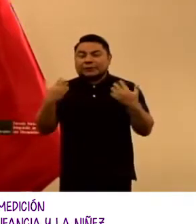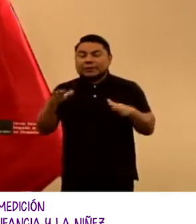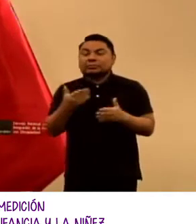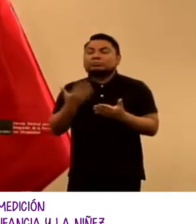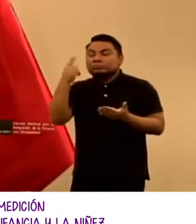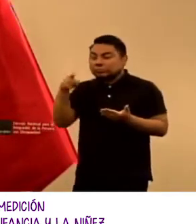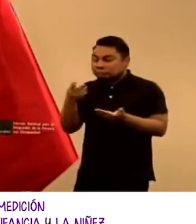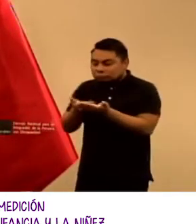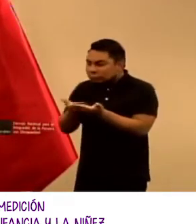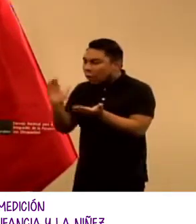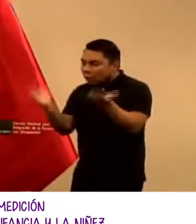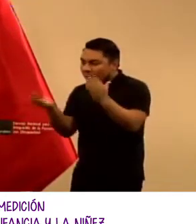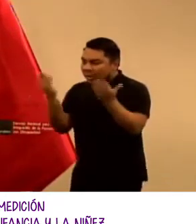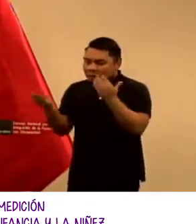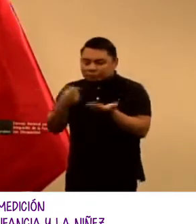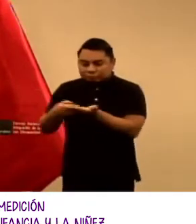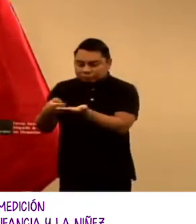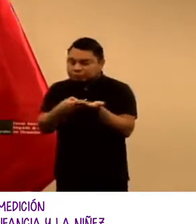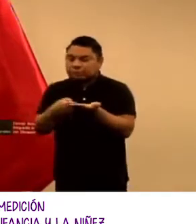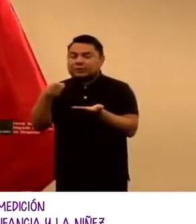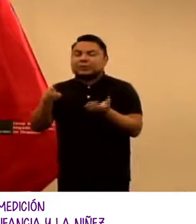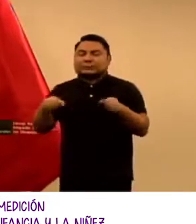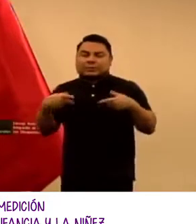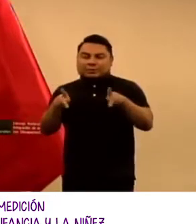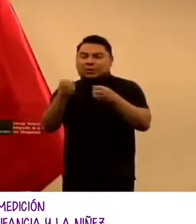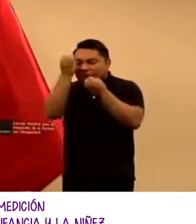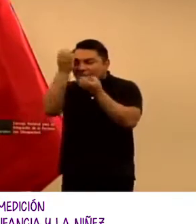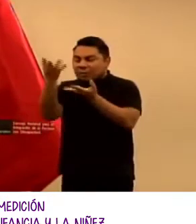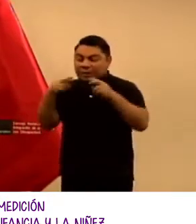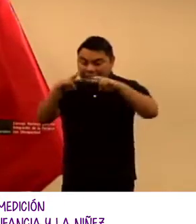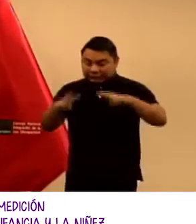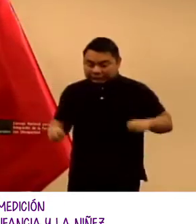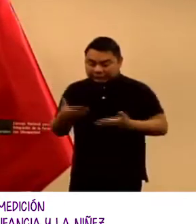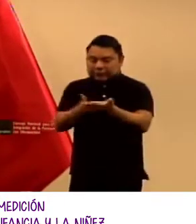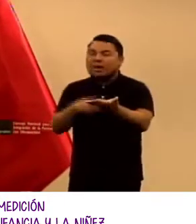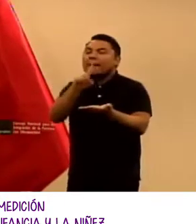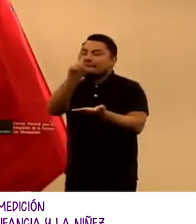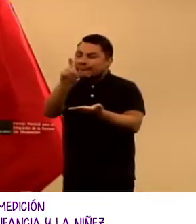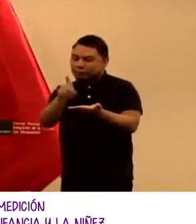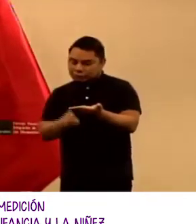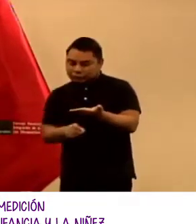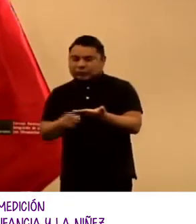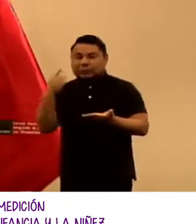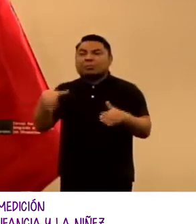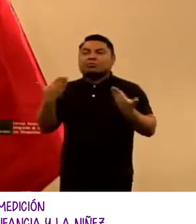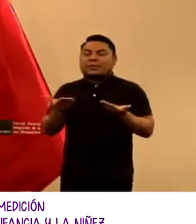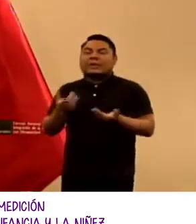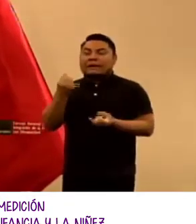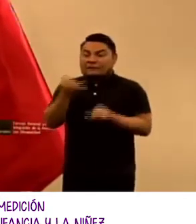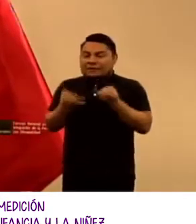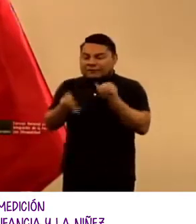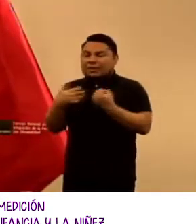reporte comparativo y esto permitió informar la revisión de las preguntas para llegar a la versión